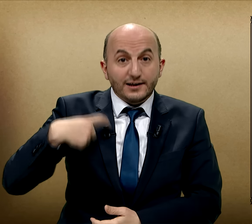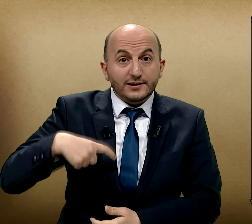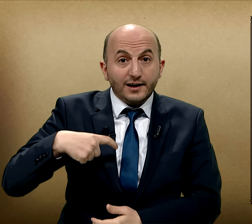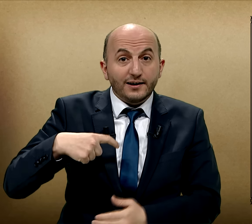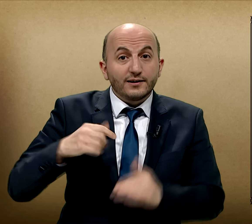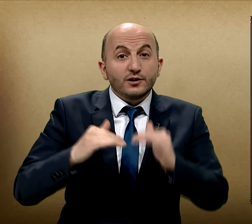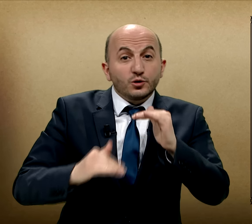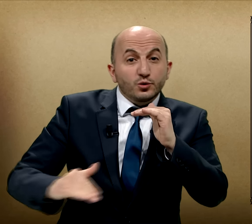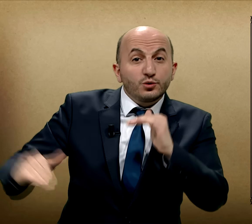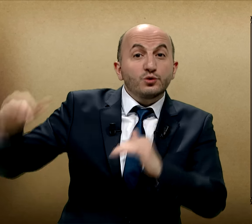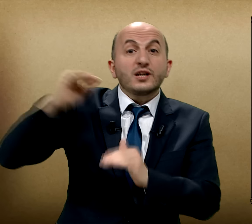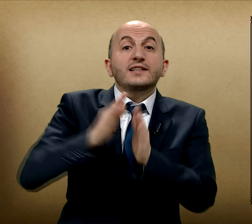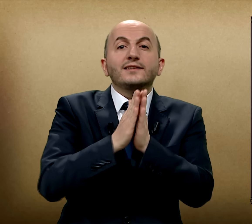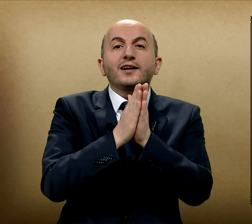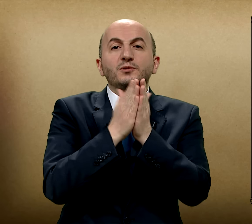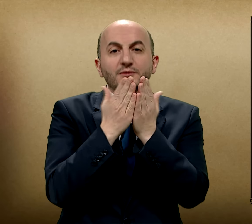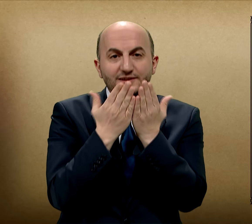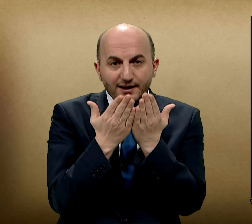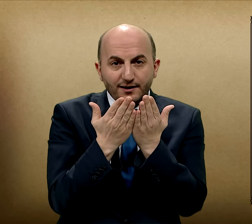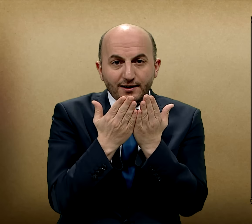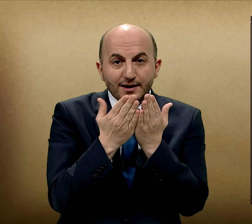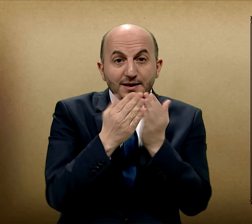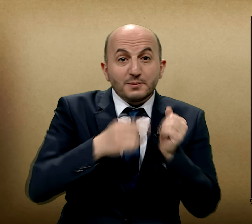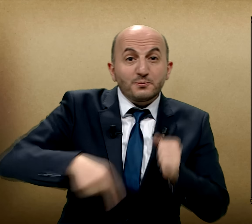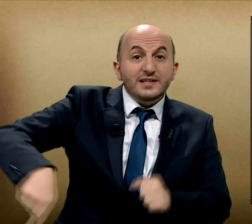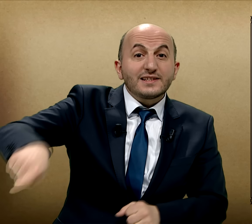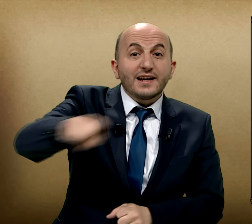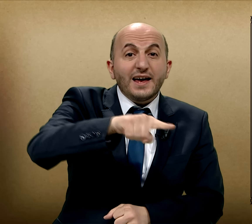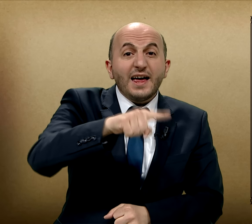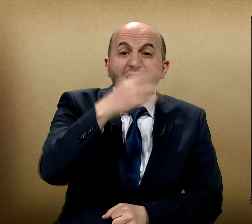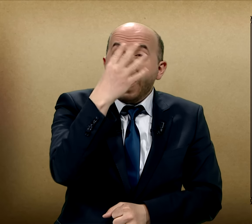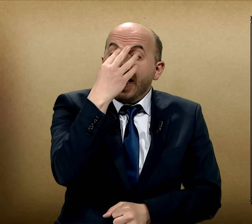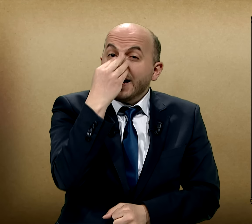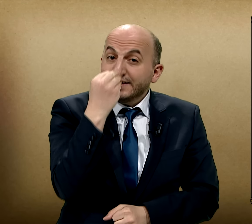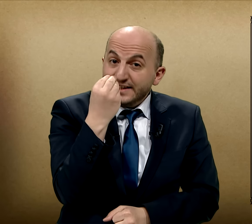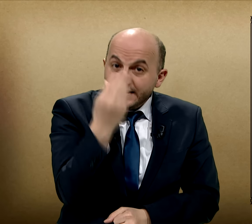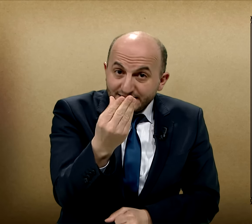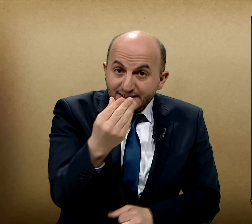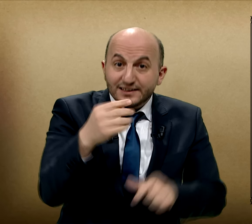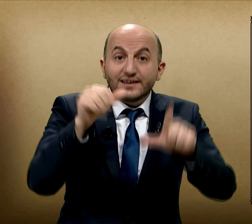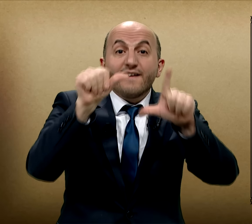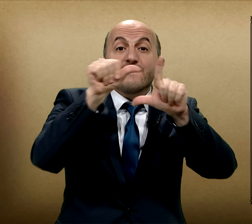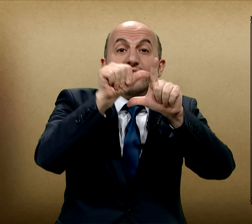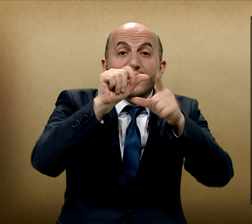Özellikle yüce kitabımızda bizlere hediye ettiği Felak